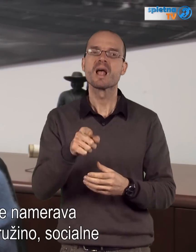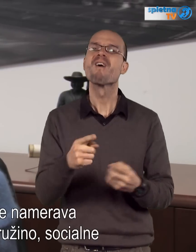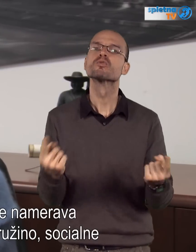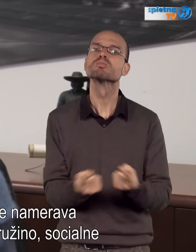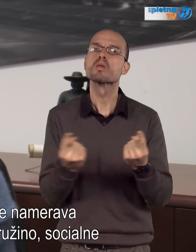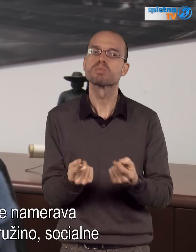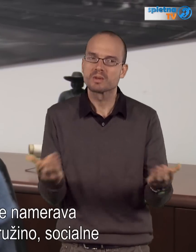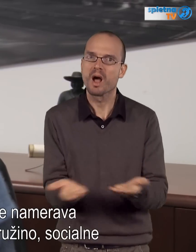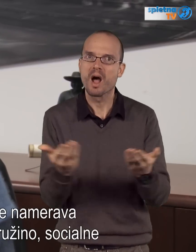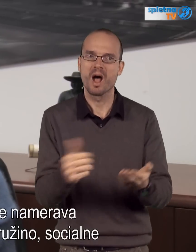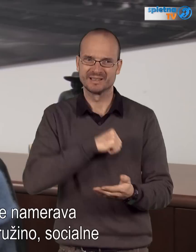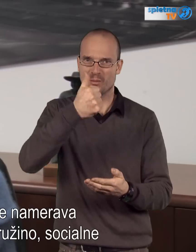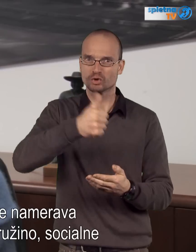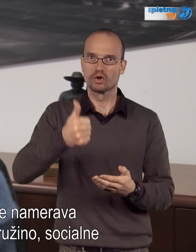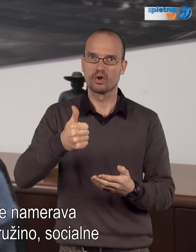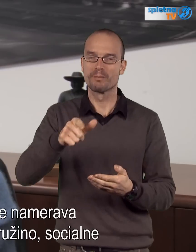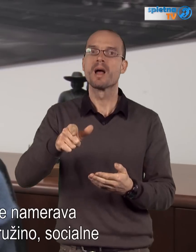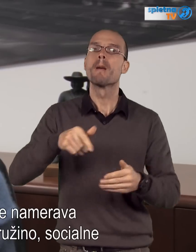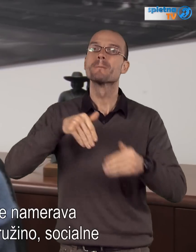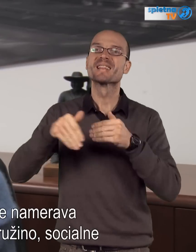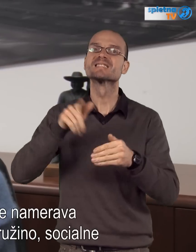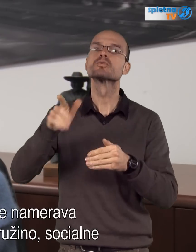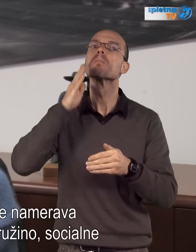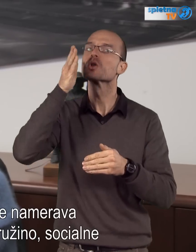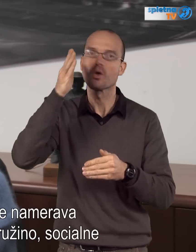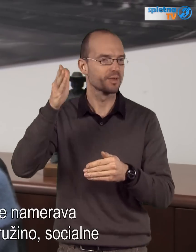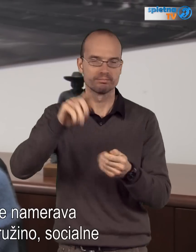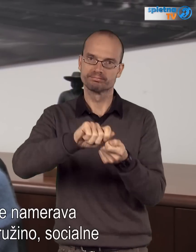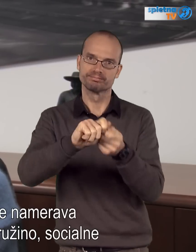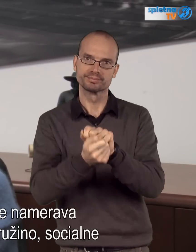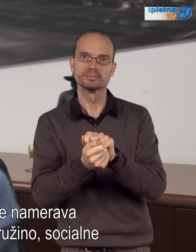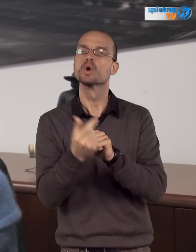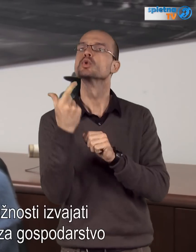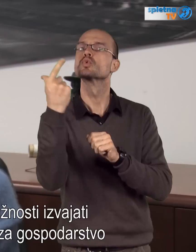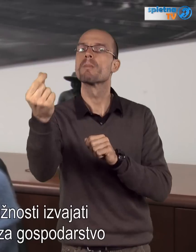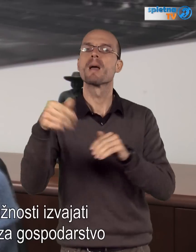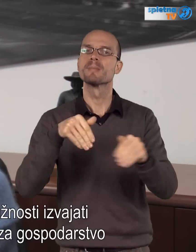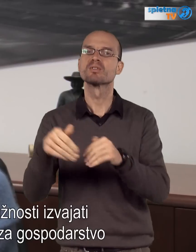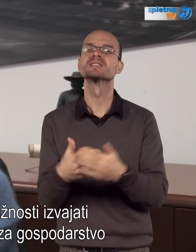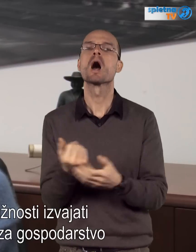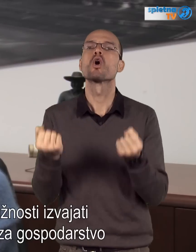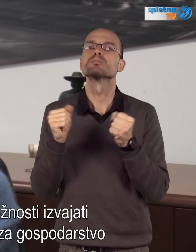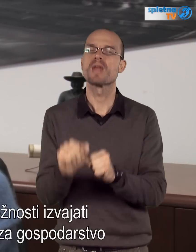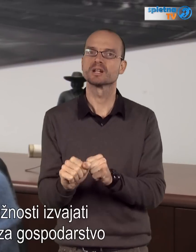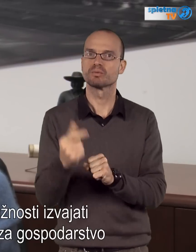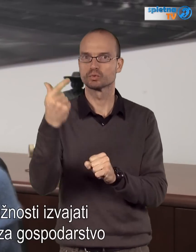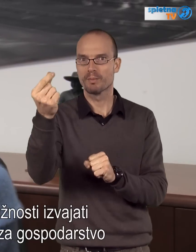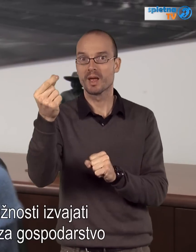Tovrstne spodbude ministrstvo za prihodnje namerava izvajati skupaj z Ministrstvom za gospodarstvo in jih še